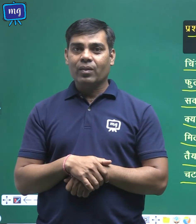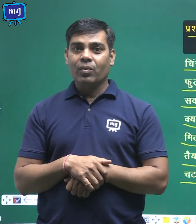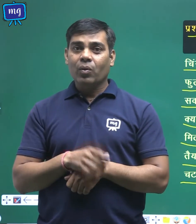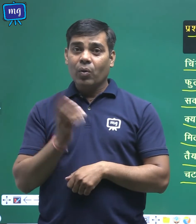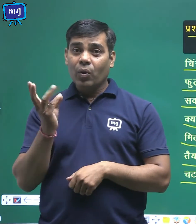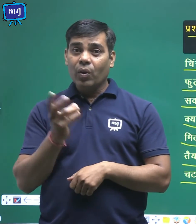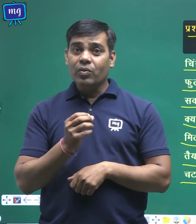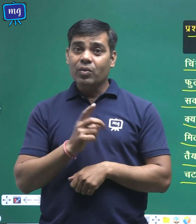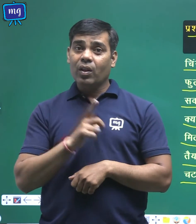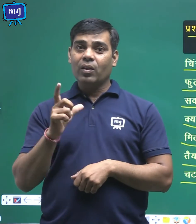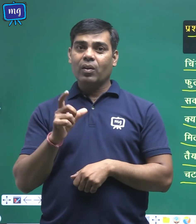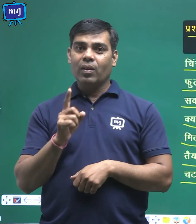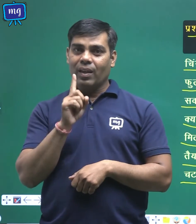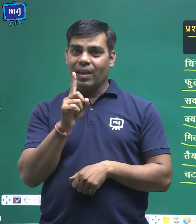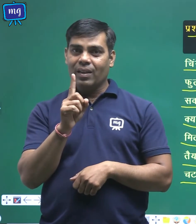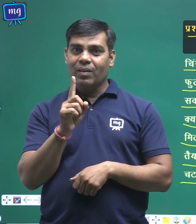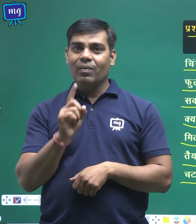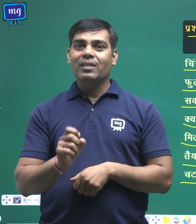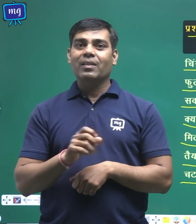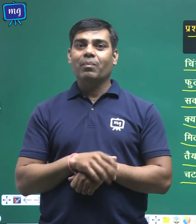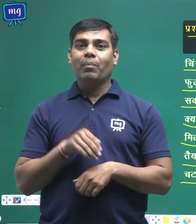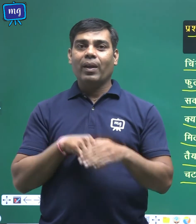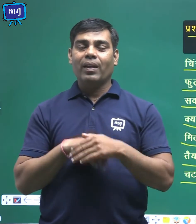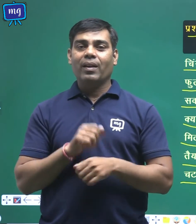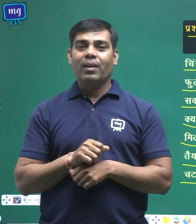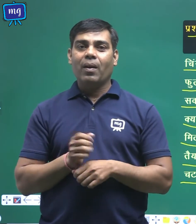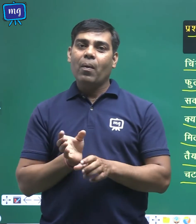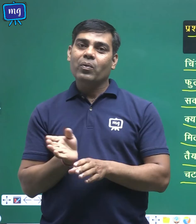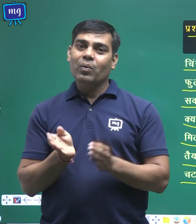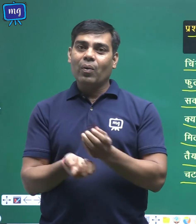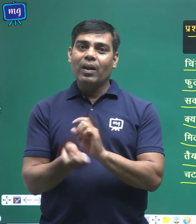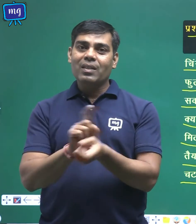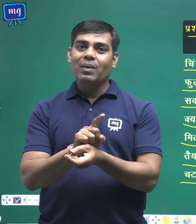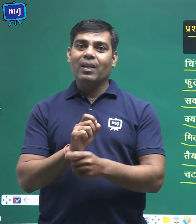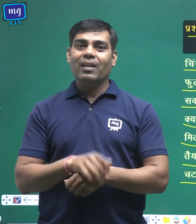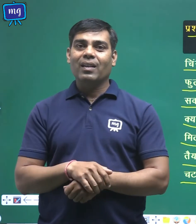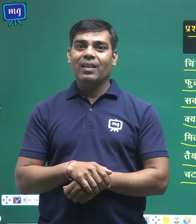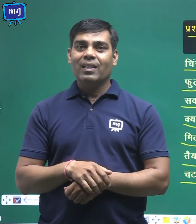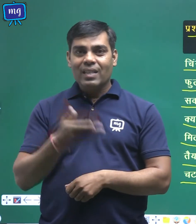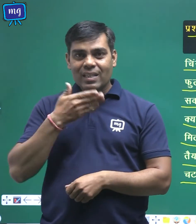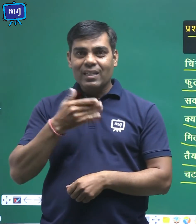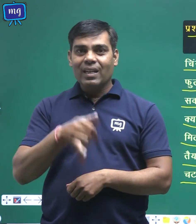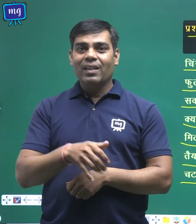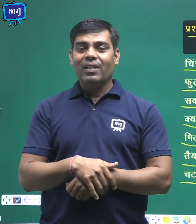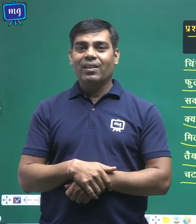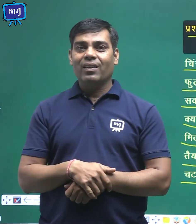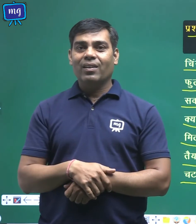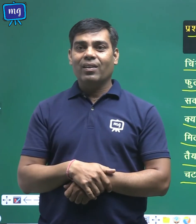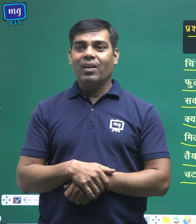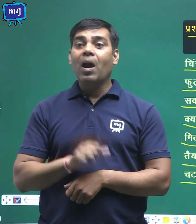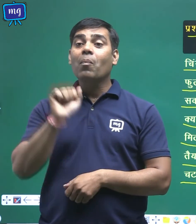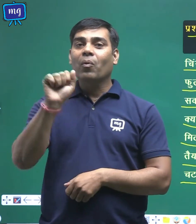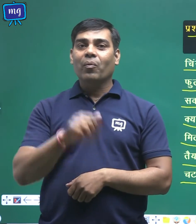बहुवचन से एक वचन में बदलना सीखा है।